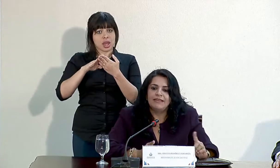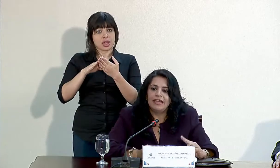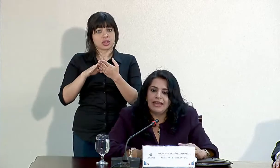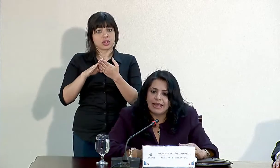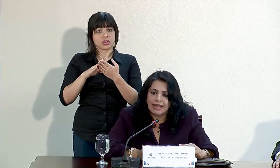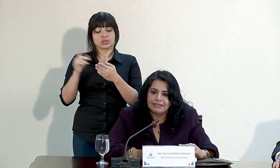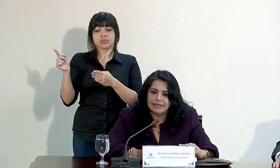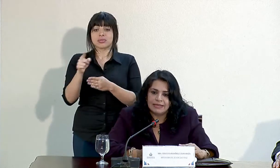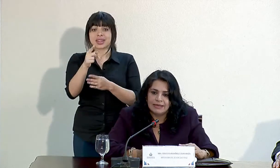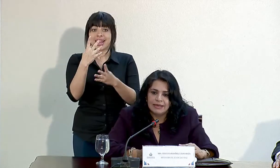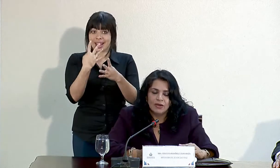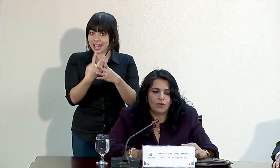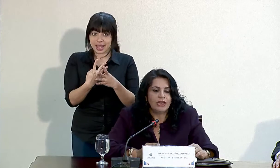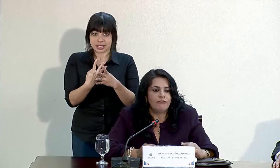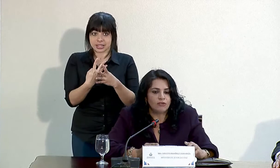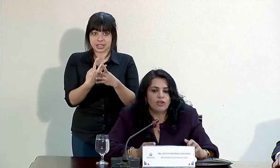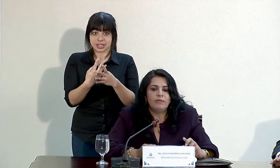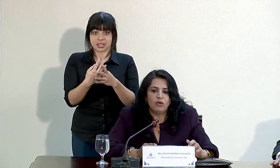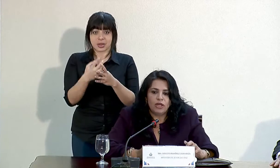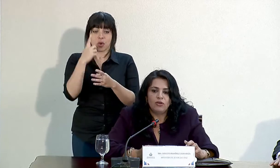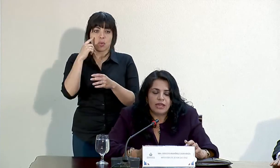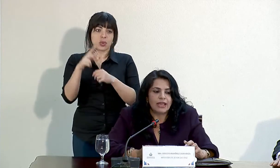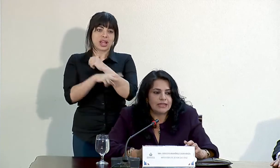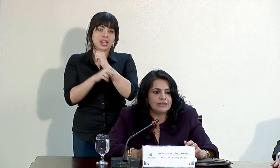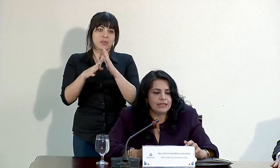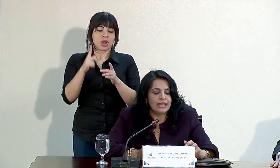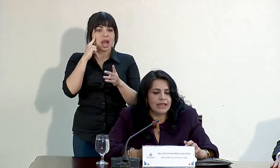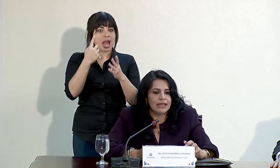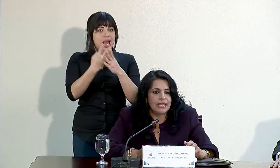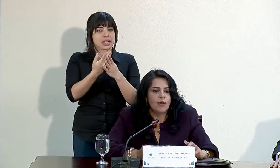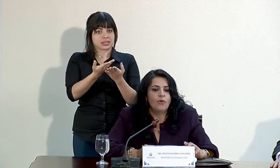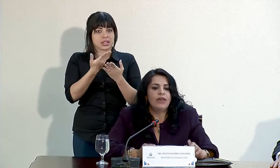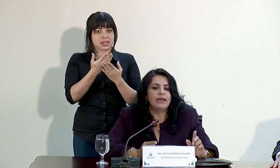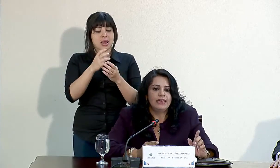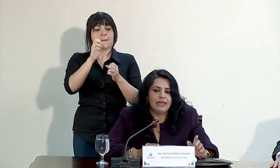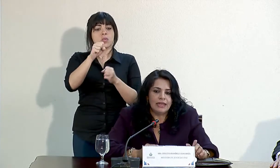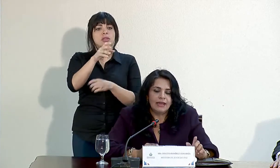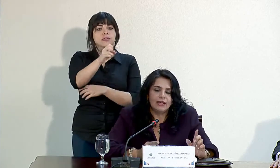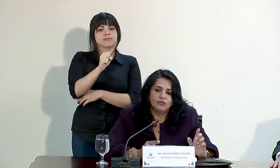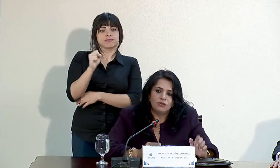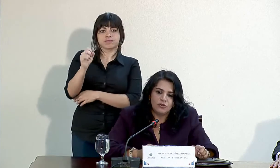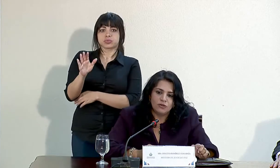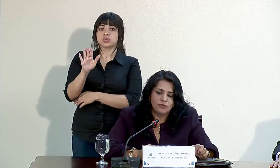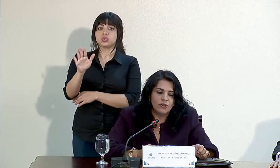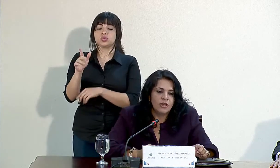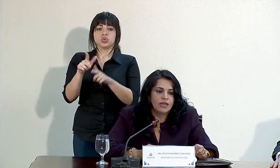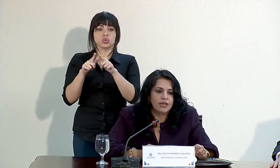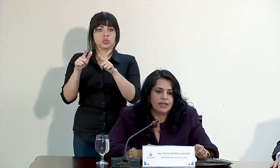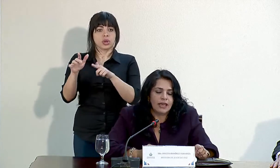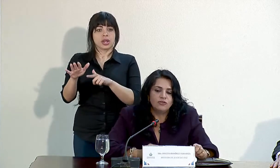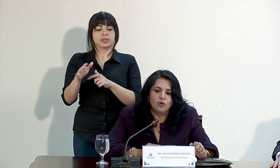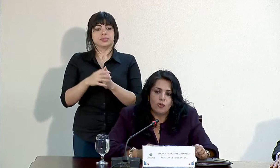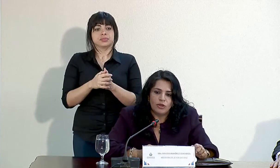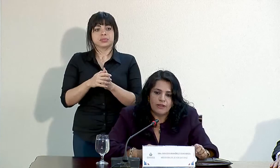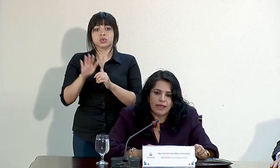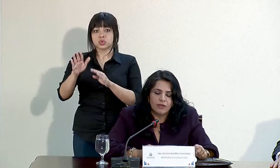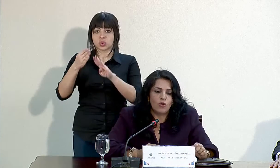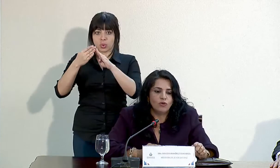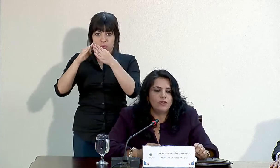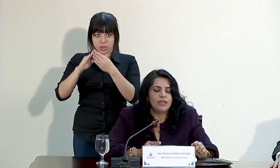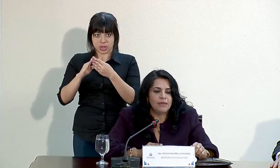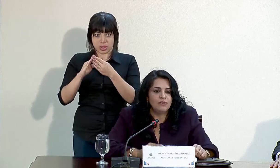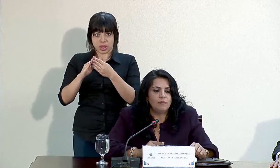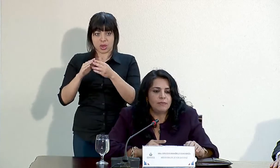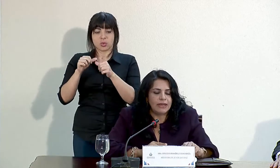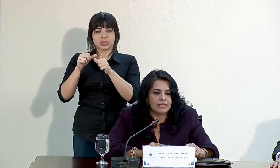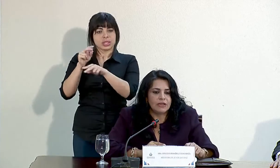en vez de ir a la cárcel, con el efecto criminógeno que la cárcel genera, puedan ir a sus sitios, a su comunidad, con